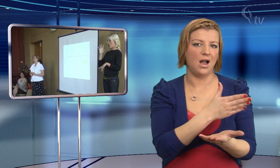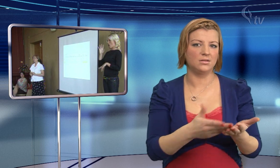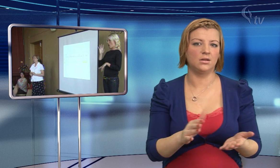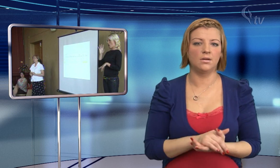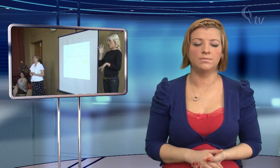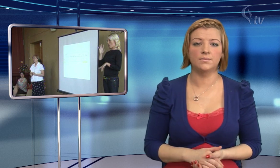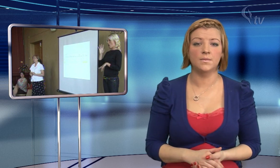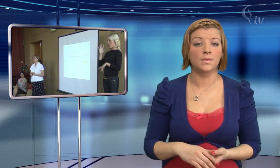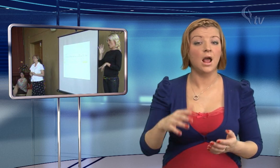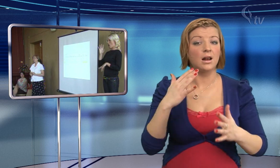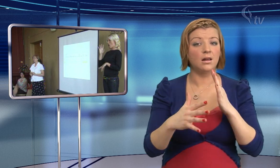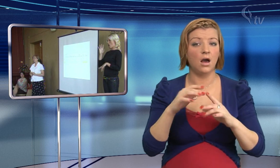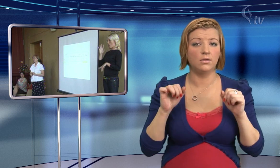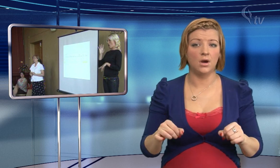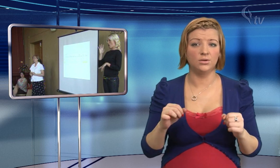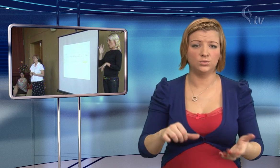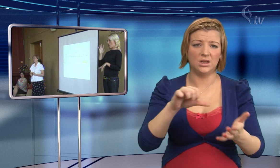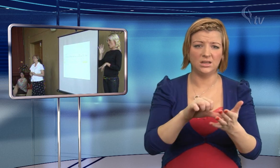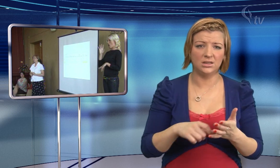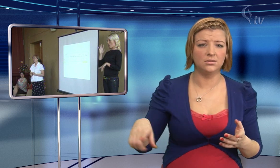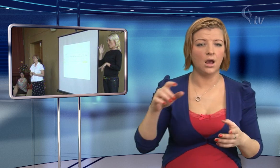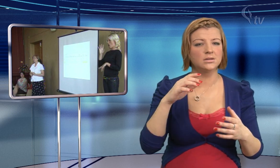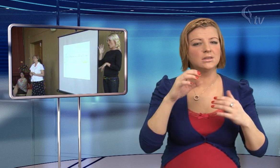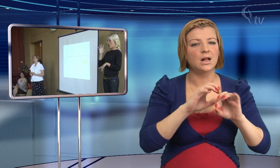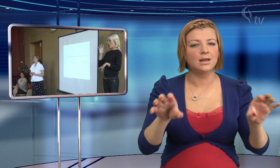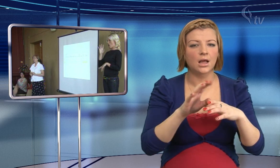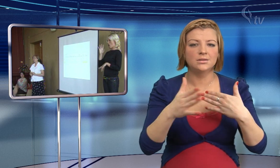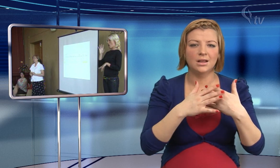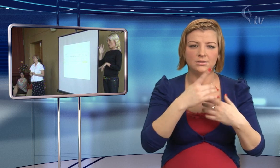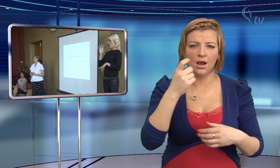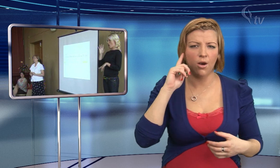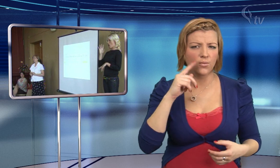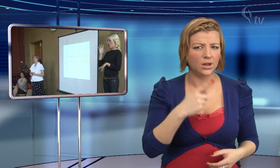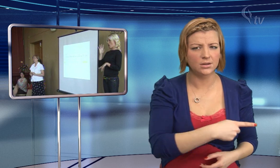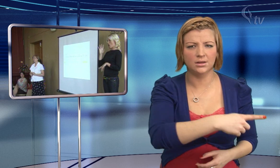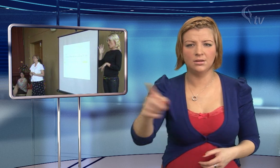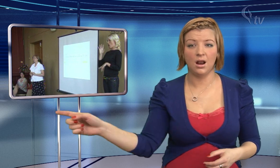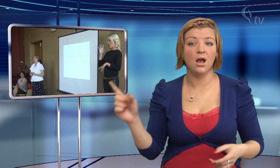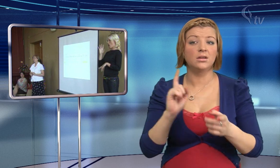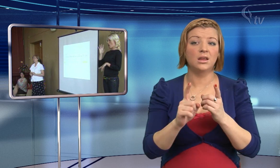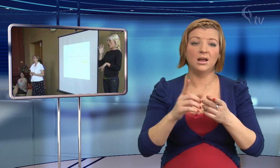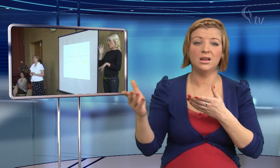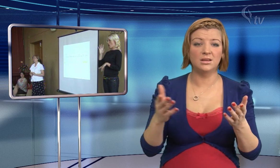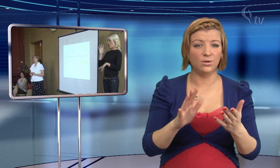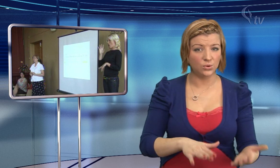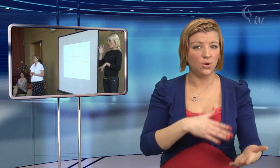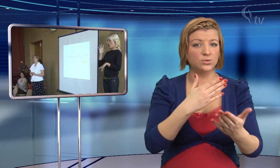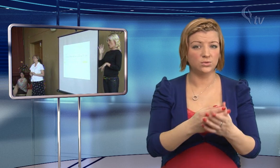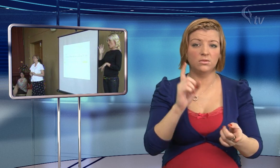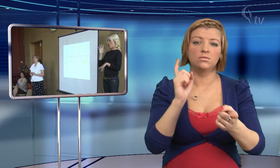Linnavalitsuse esindajad selgitasid ligi sajale kohtumisel osalenud kurdile, et tõlketeenuse osutajat vahetati riigihanke tingimuste